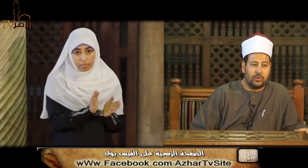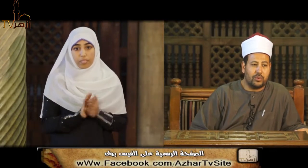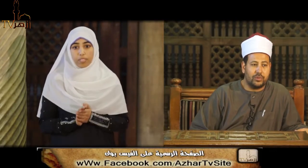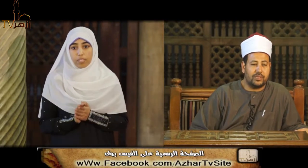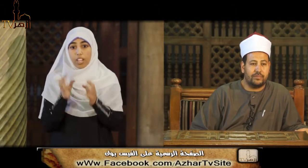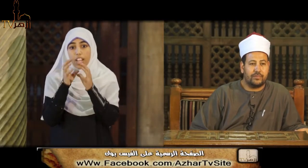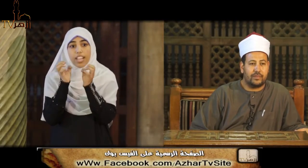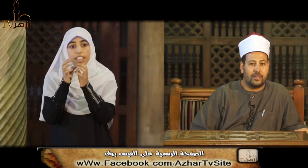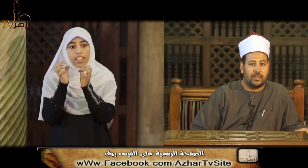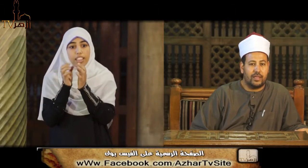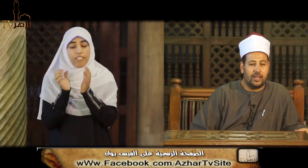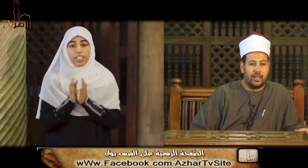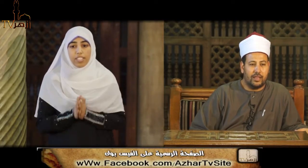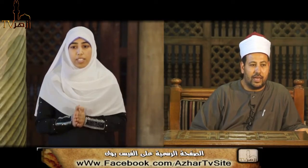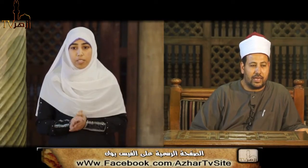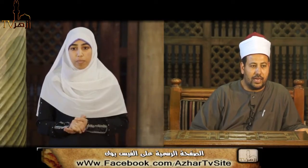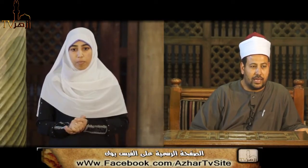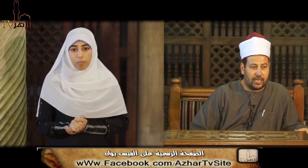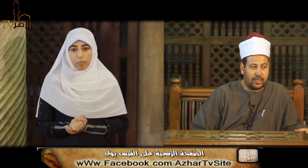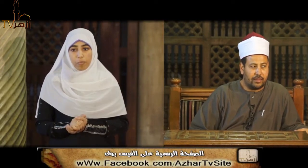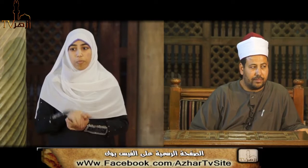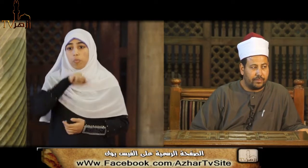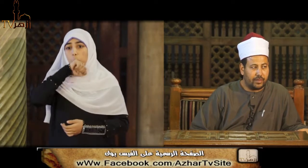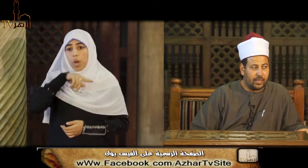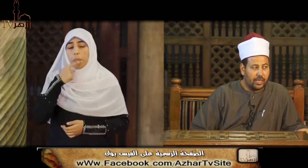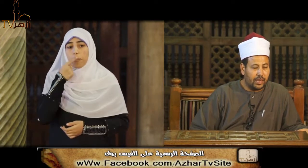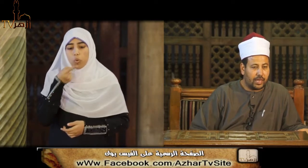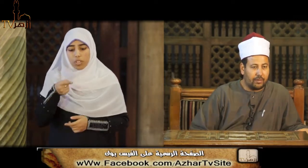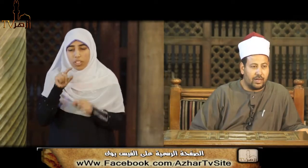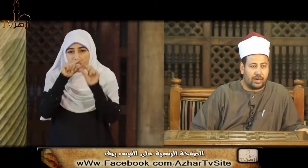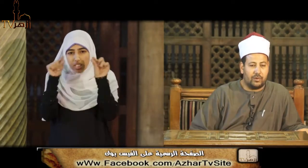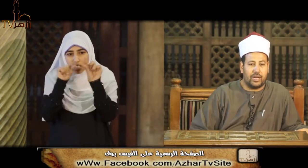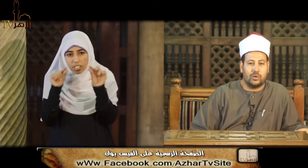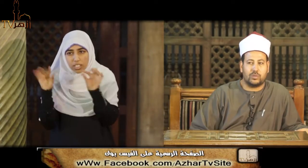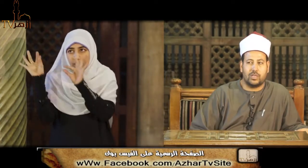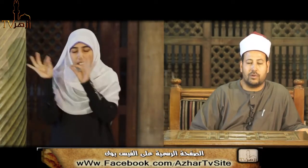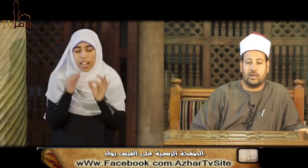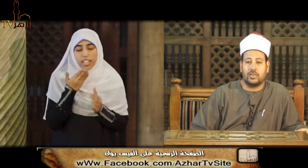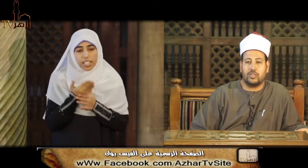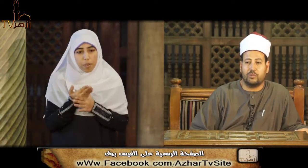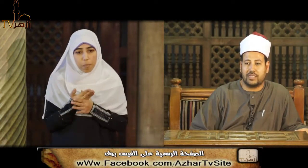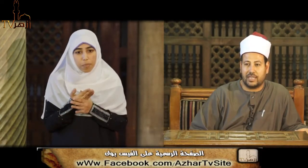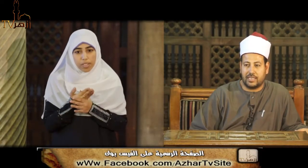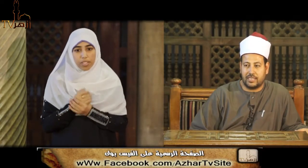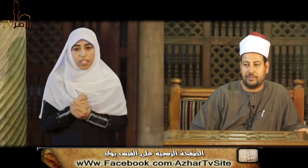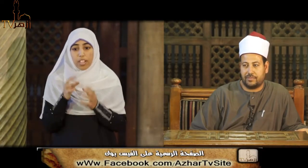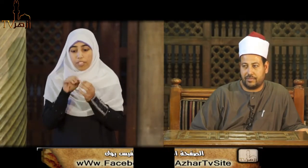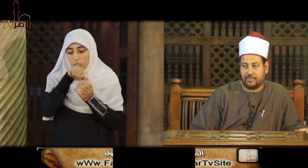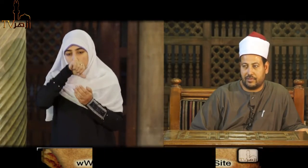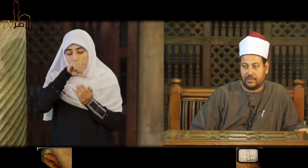سبب ورود ذلك الحديث كما رواه الطبراني